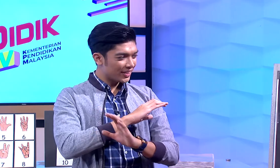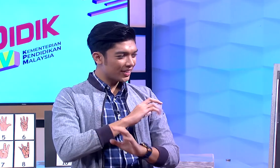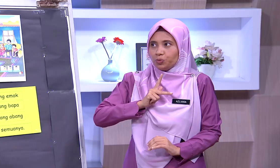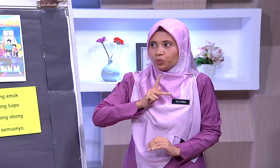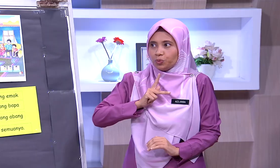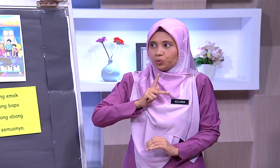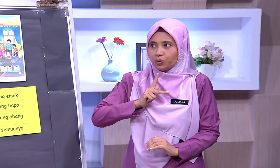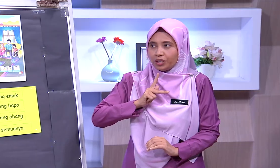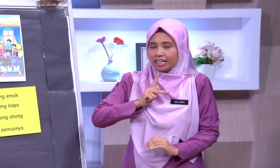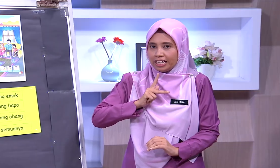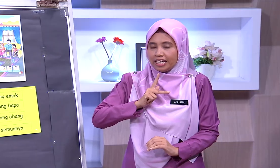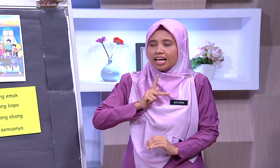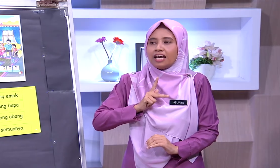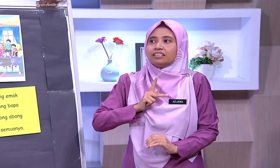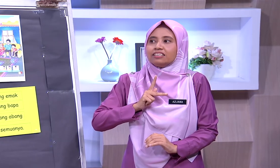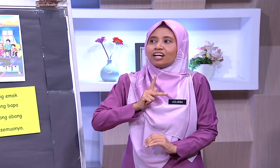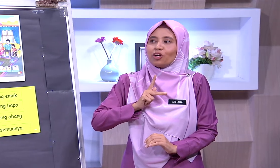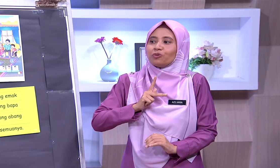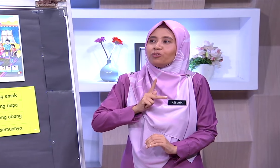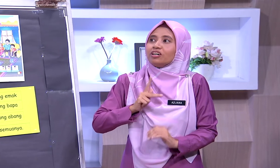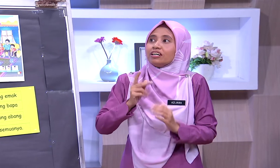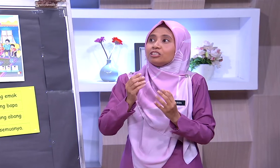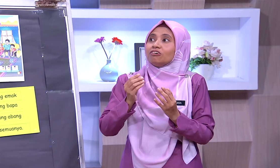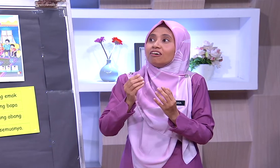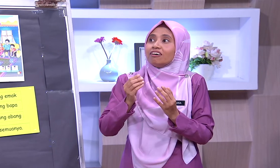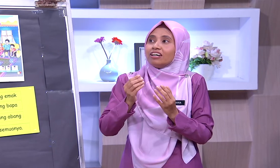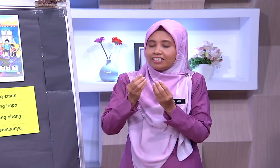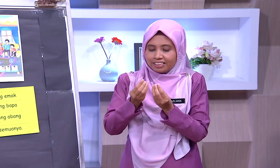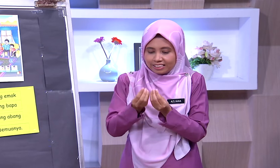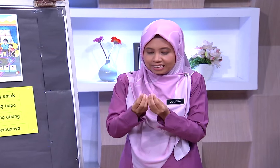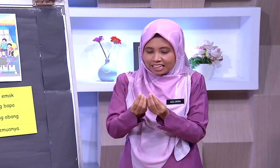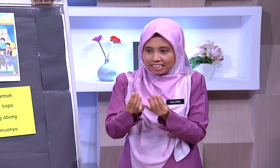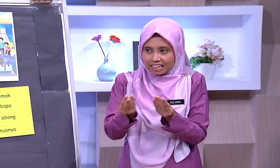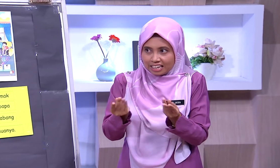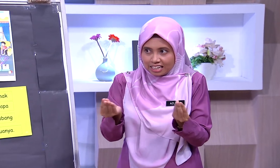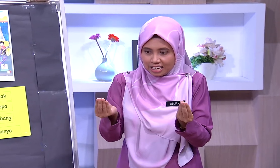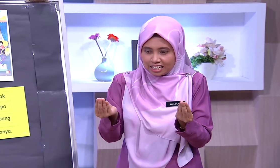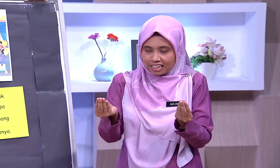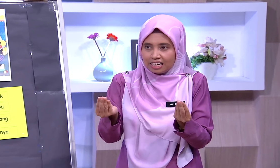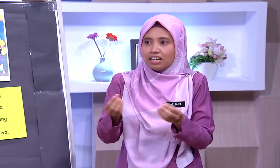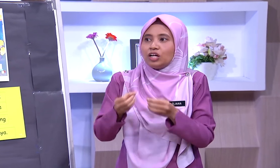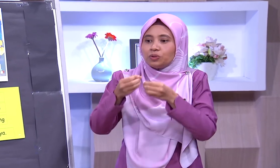huruf cie-cie negaraku tanah tanah tumpah